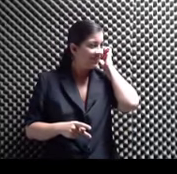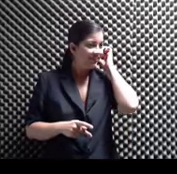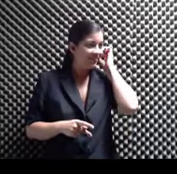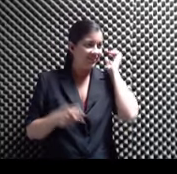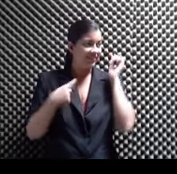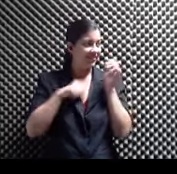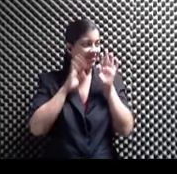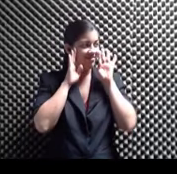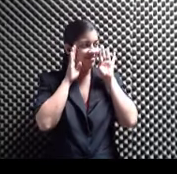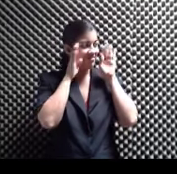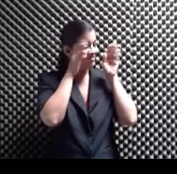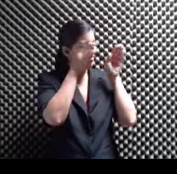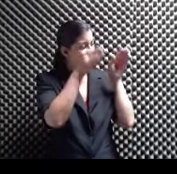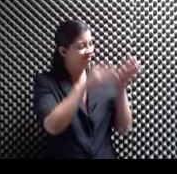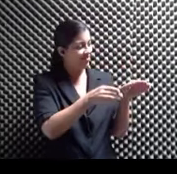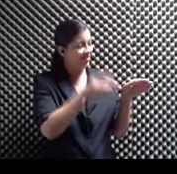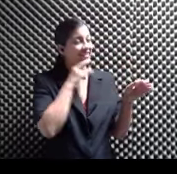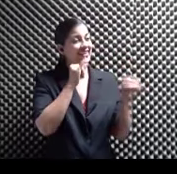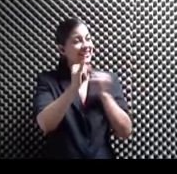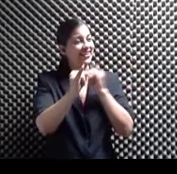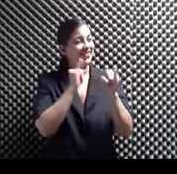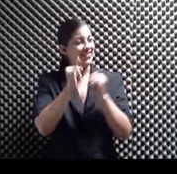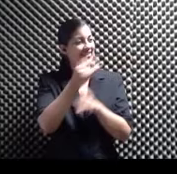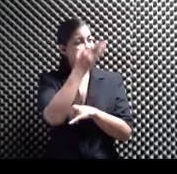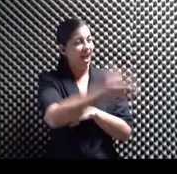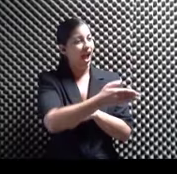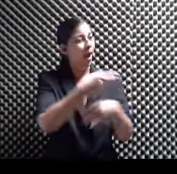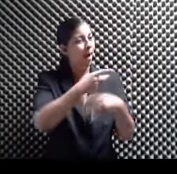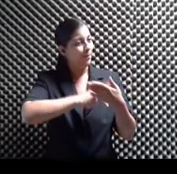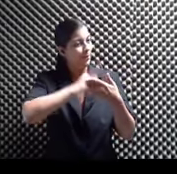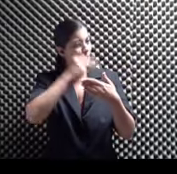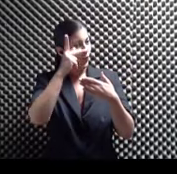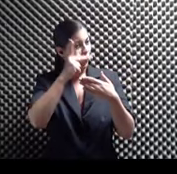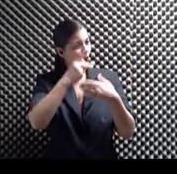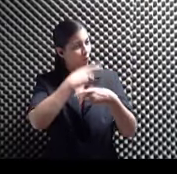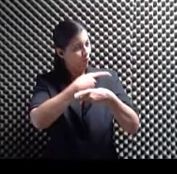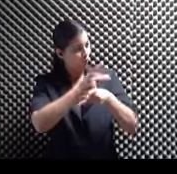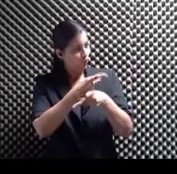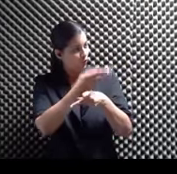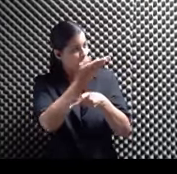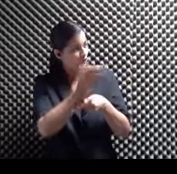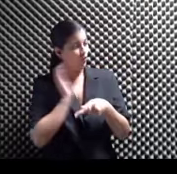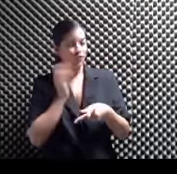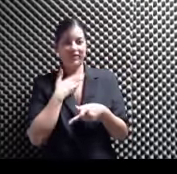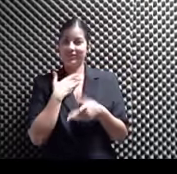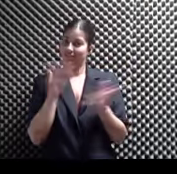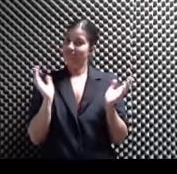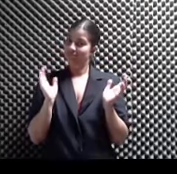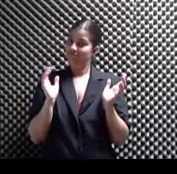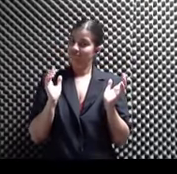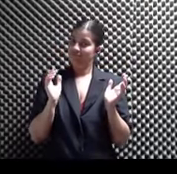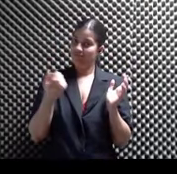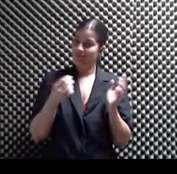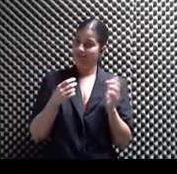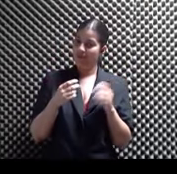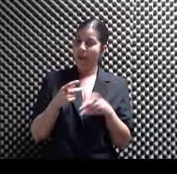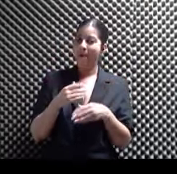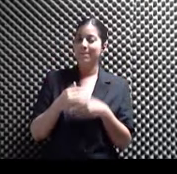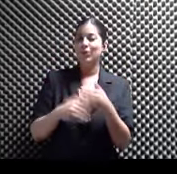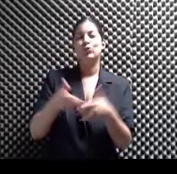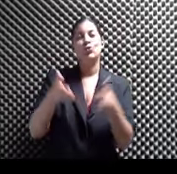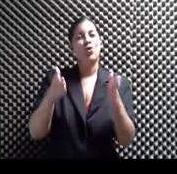papeles y enfoquemos la entrevista hacia un producto de nuestra aquí coanimadora y productora favorita.